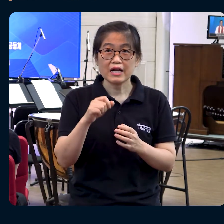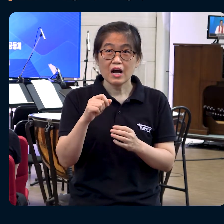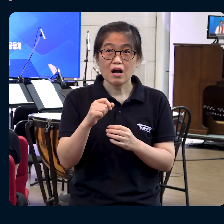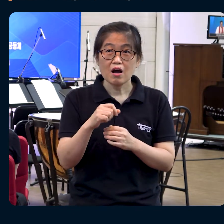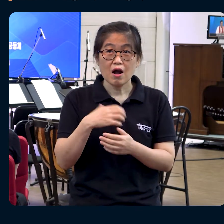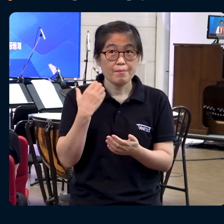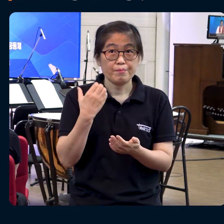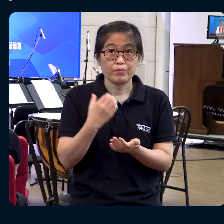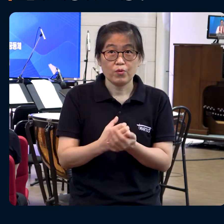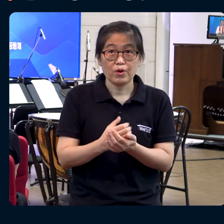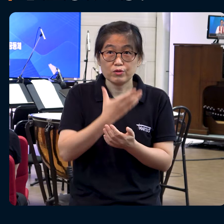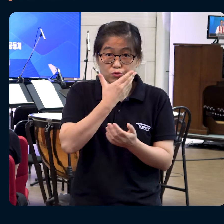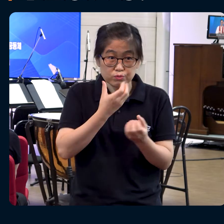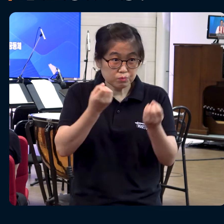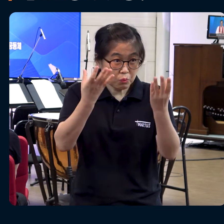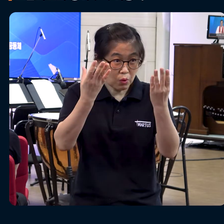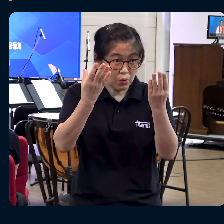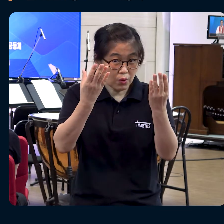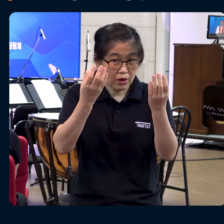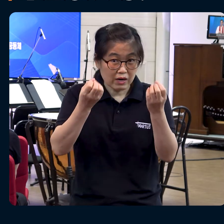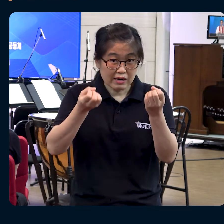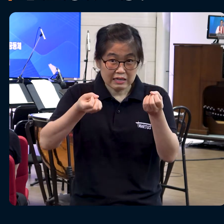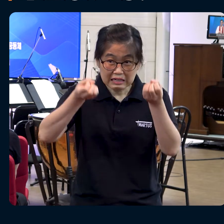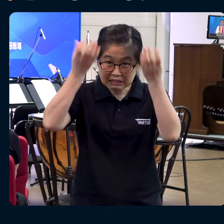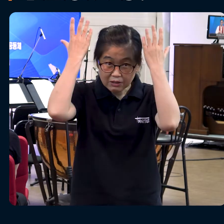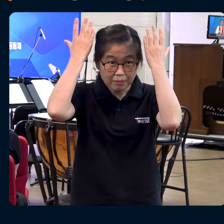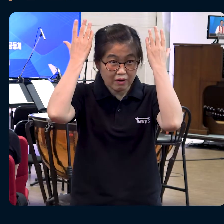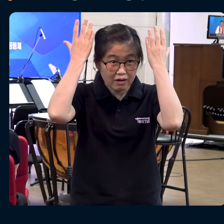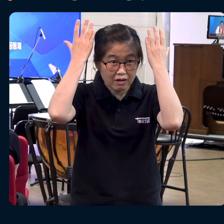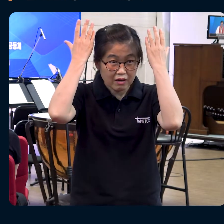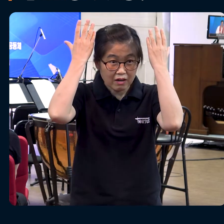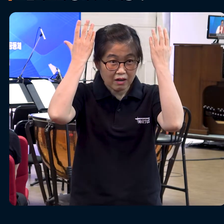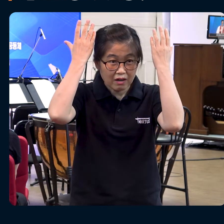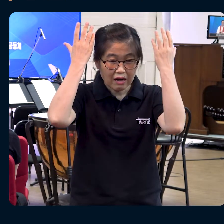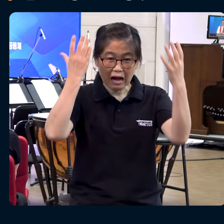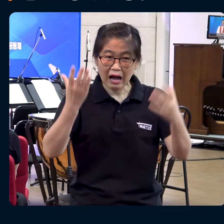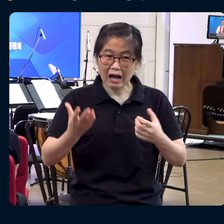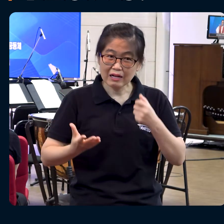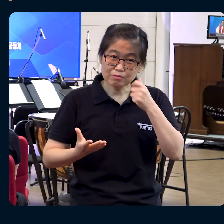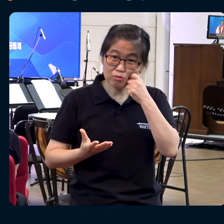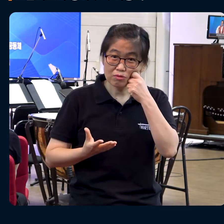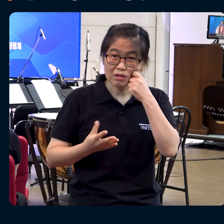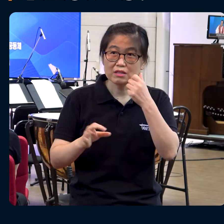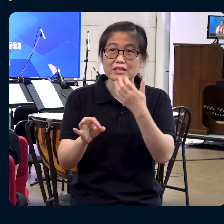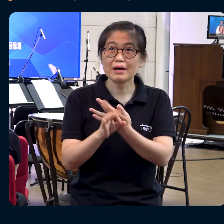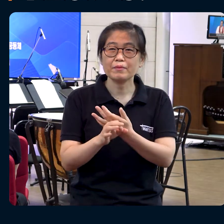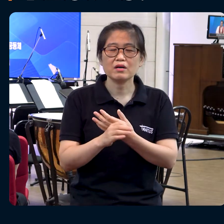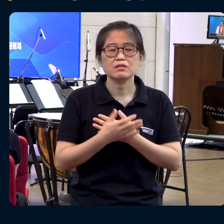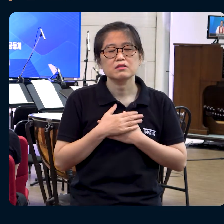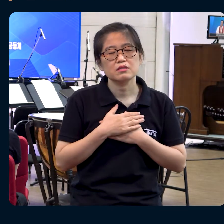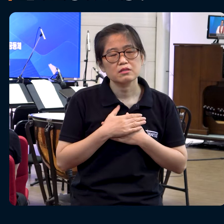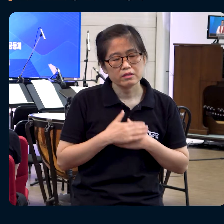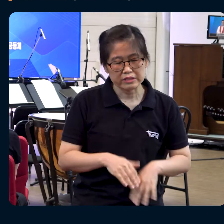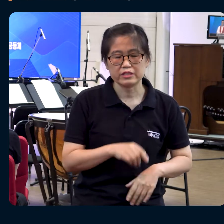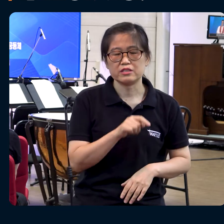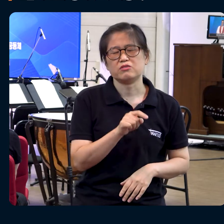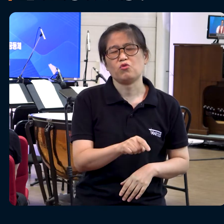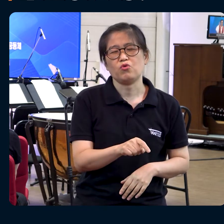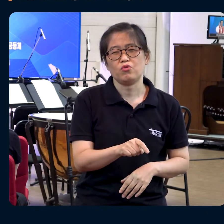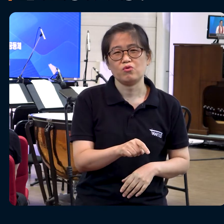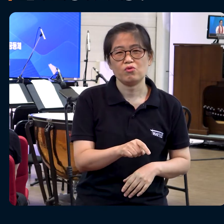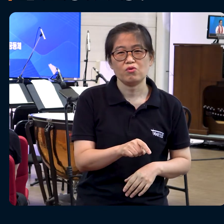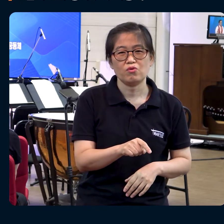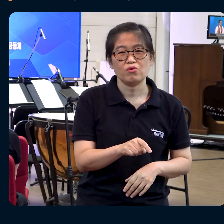한다면, 그 설렘과 생생함이 사라지고 그걸 누리고 있지 못하다고 한다면, 그게 바로 뭐예요?